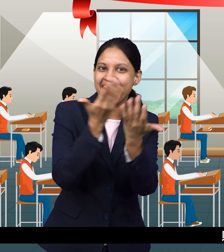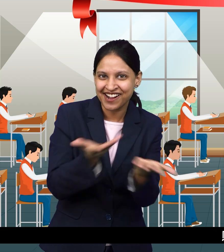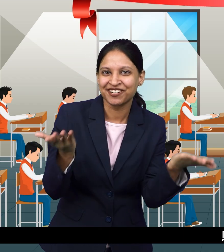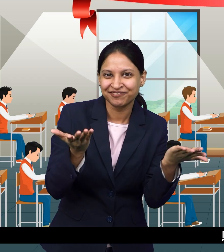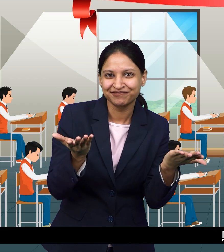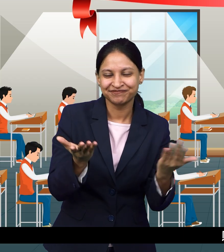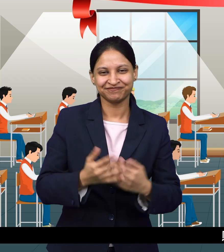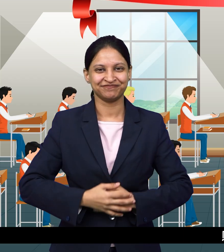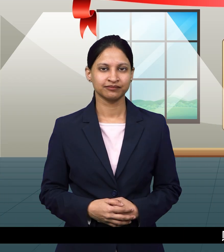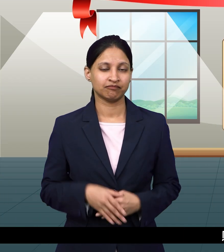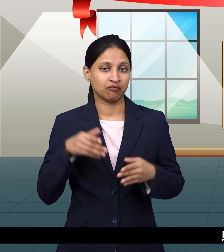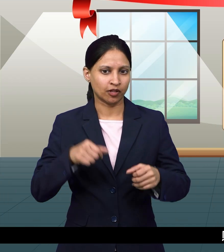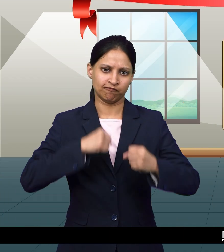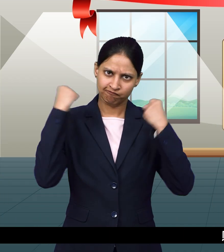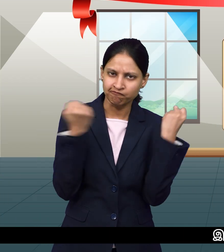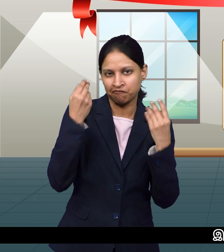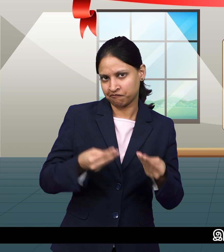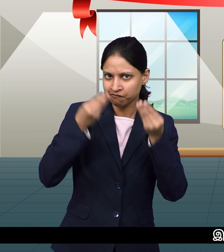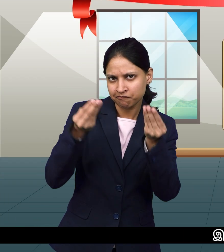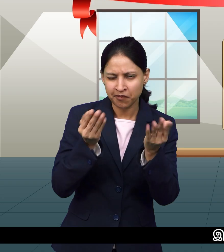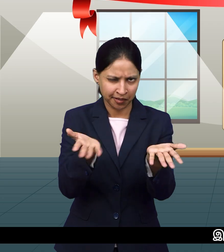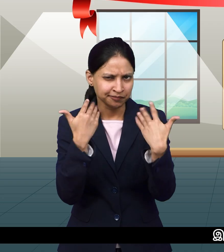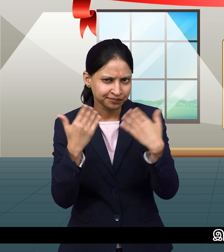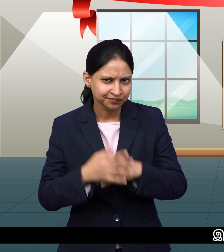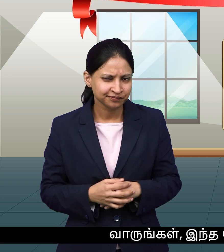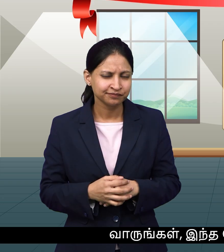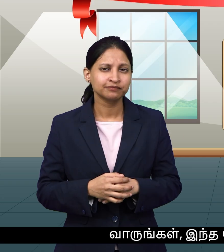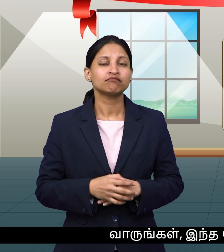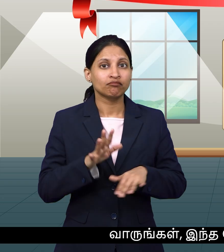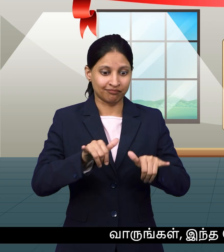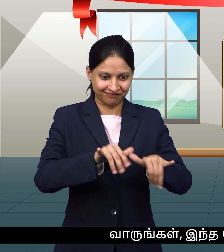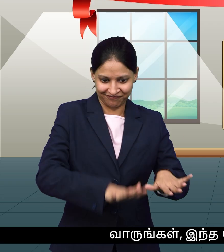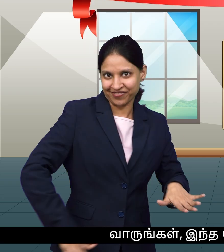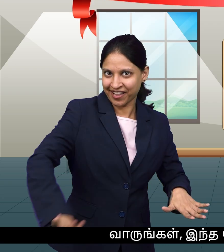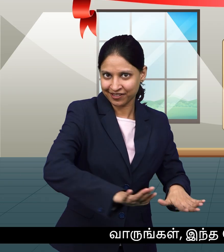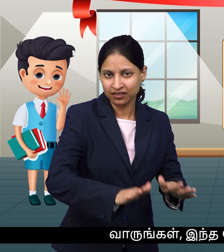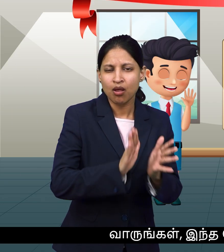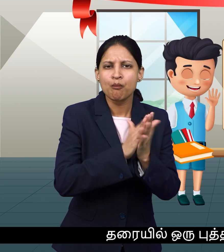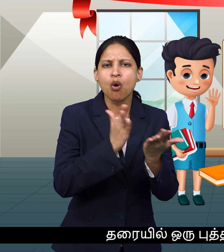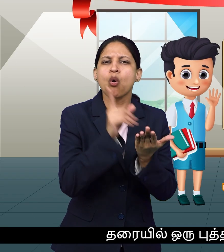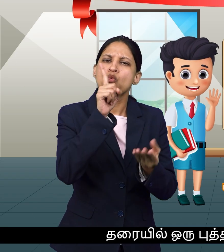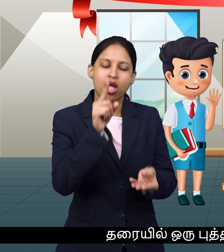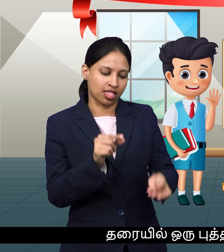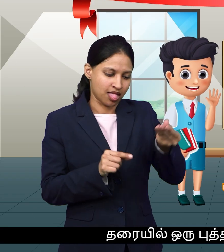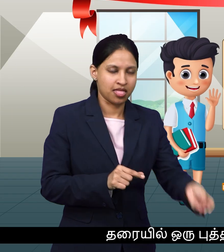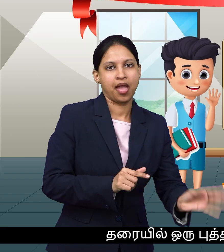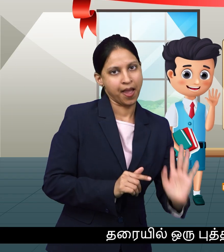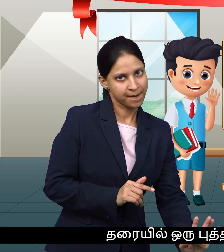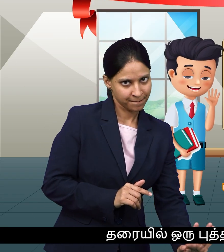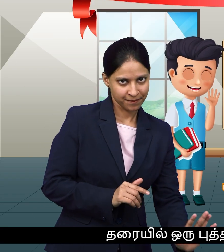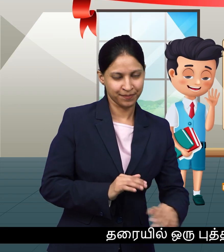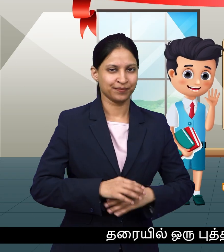இருப்போம். நல்லது குழந்தைகளே, இப்போது வாருங்கள், இந்த செயலை செய்யுங்கள். தரையில் ஒரு